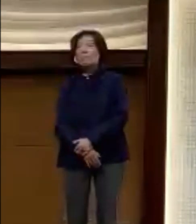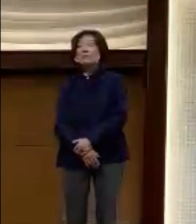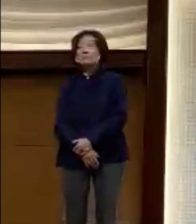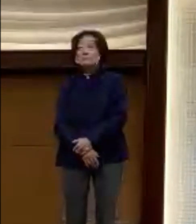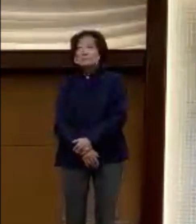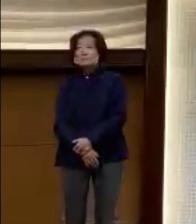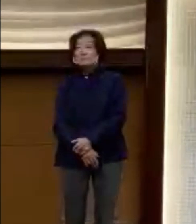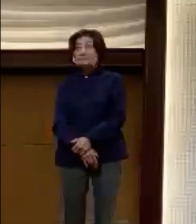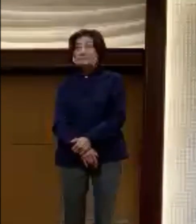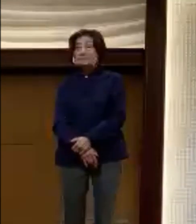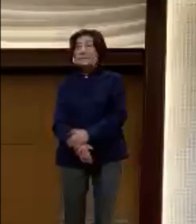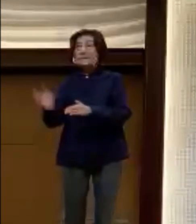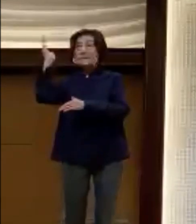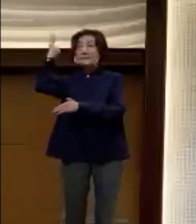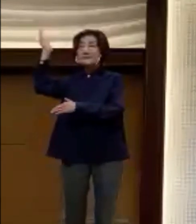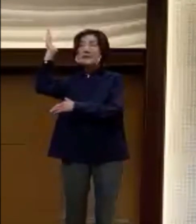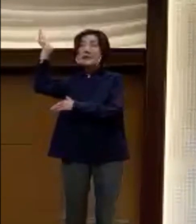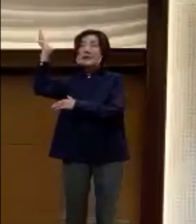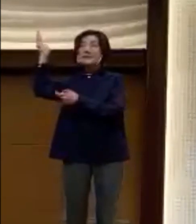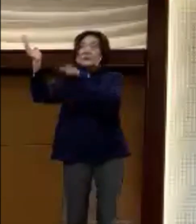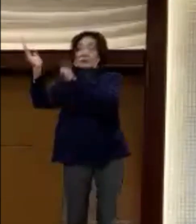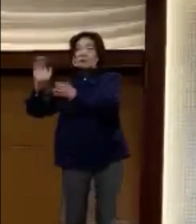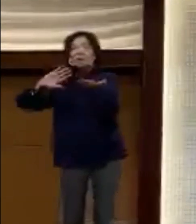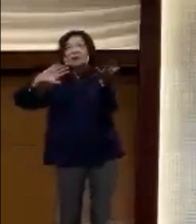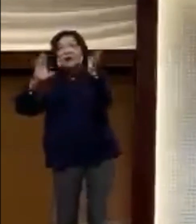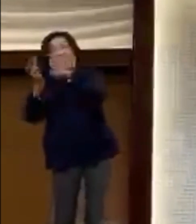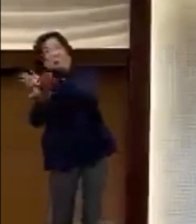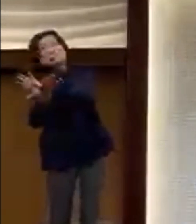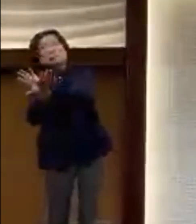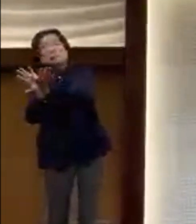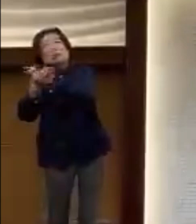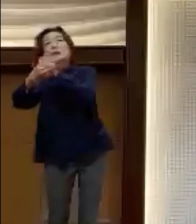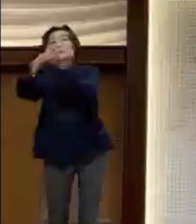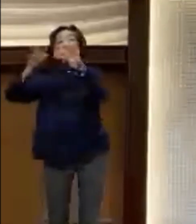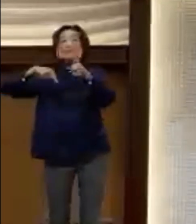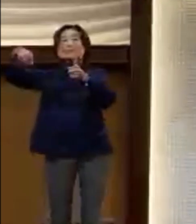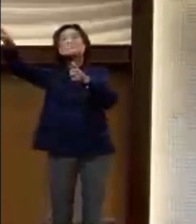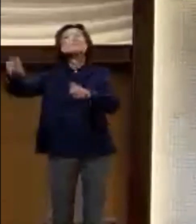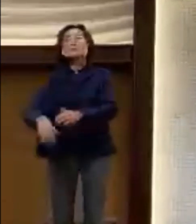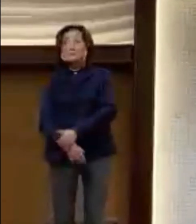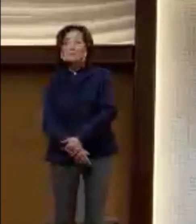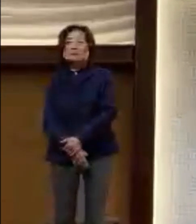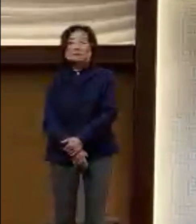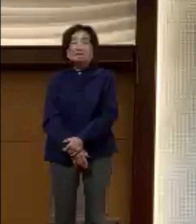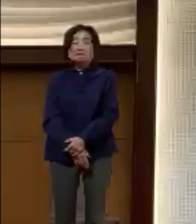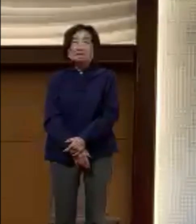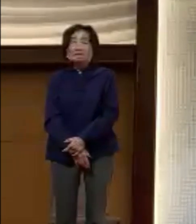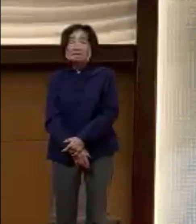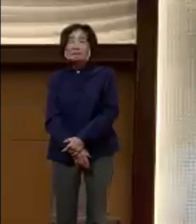食料を政権を変えることによって守ろうじゃありませんか。